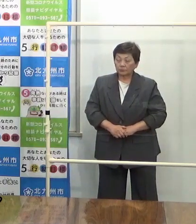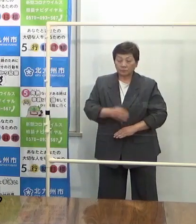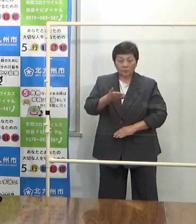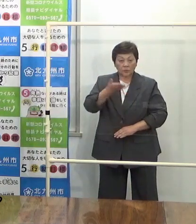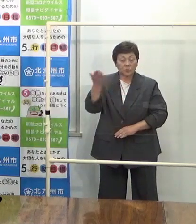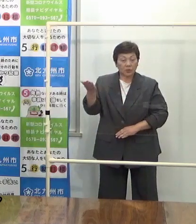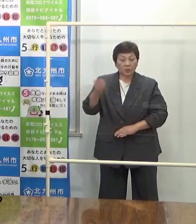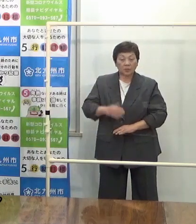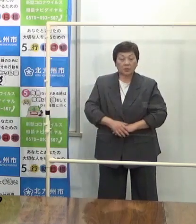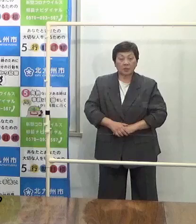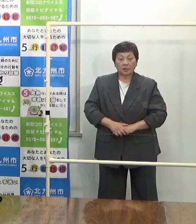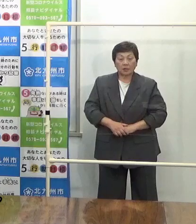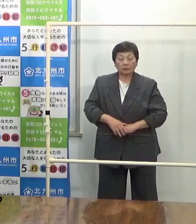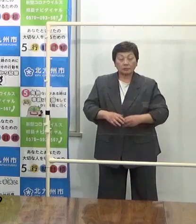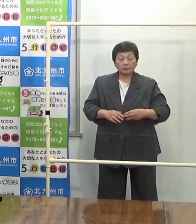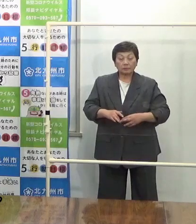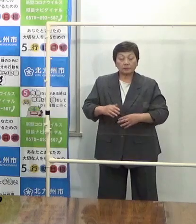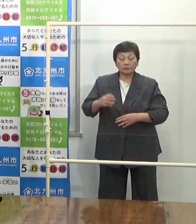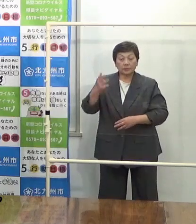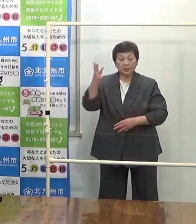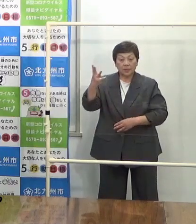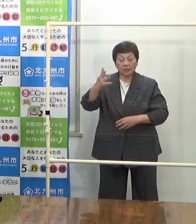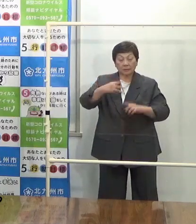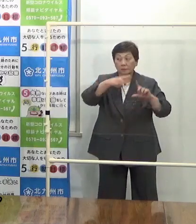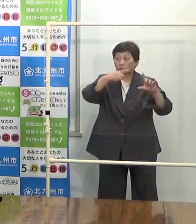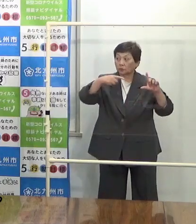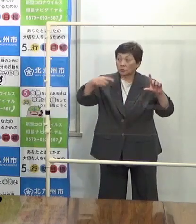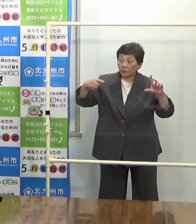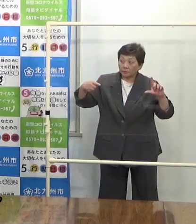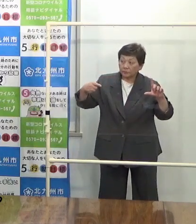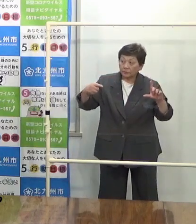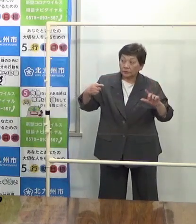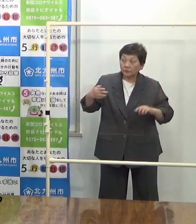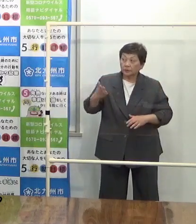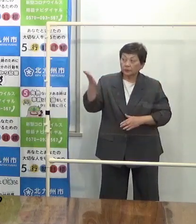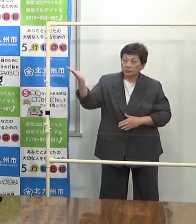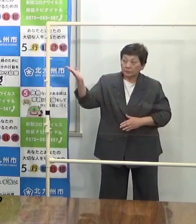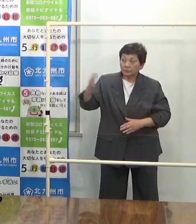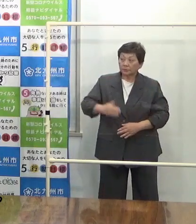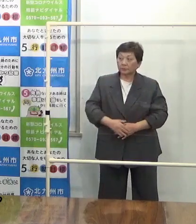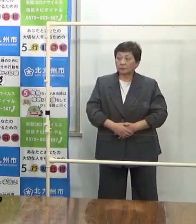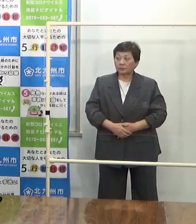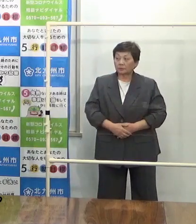次に画面の3のグラフをご覧ください。